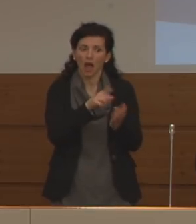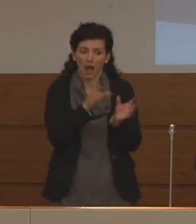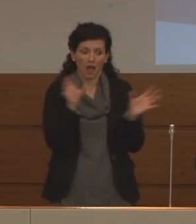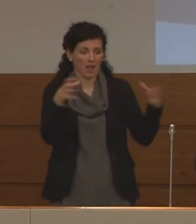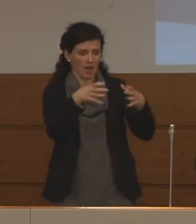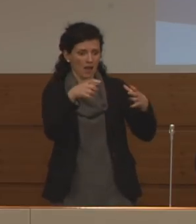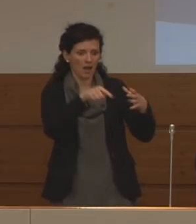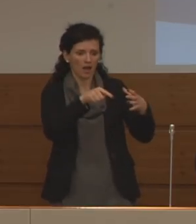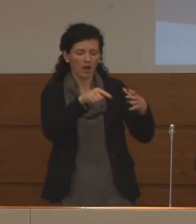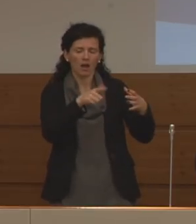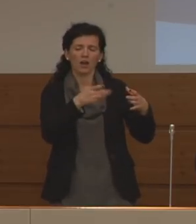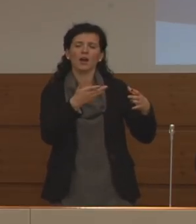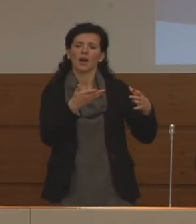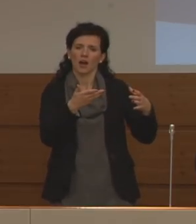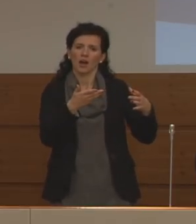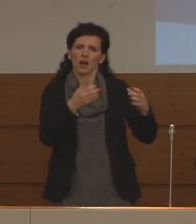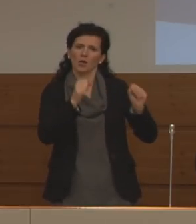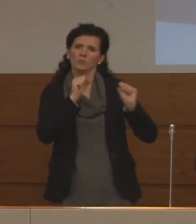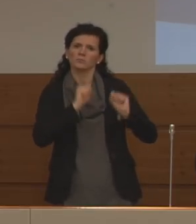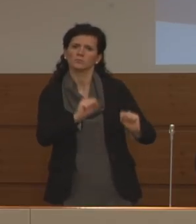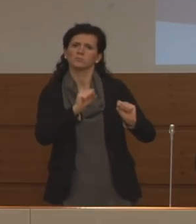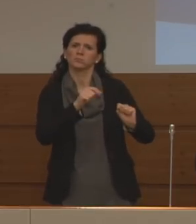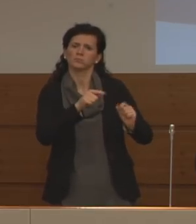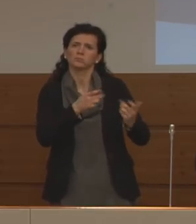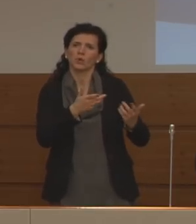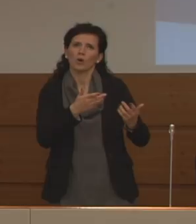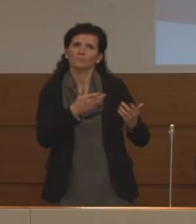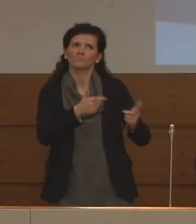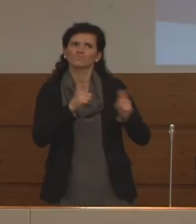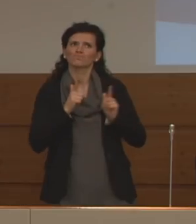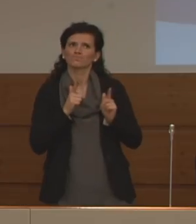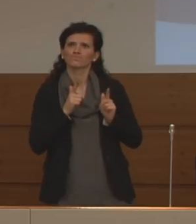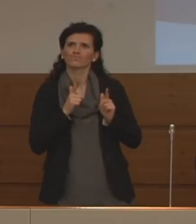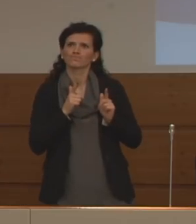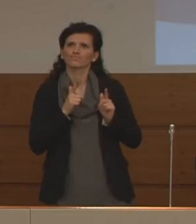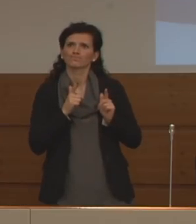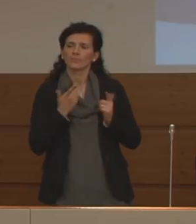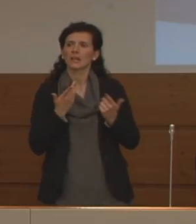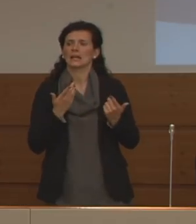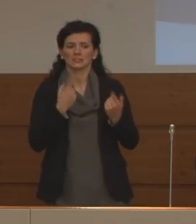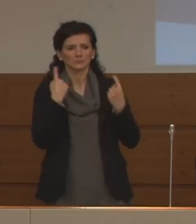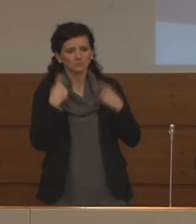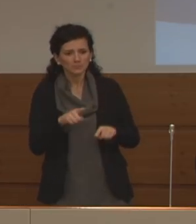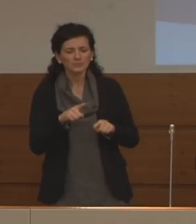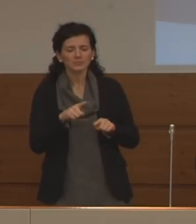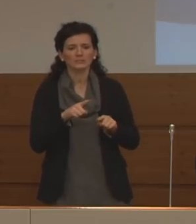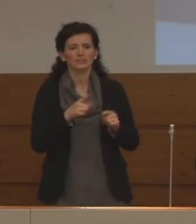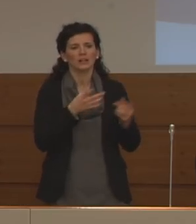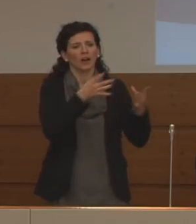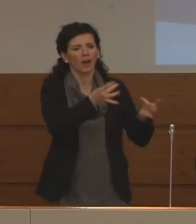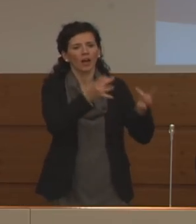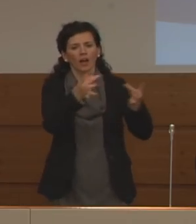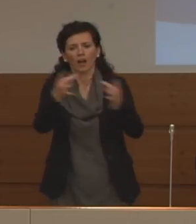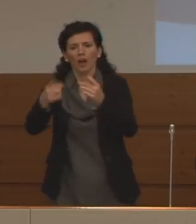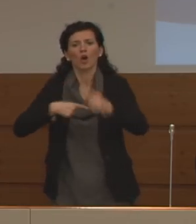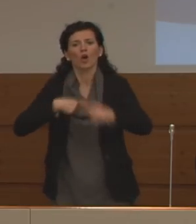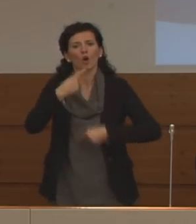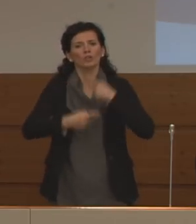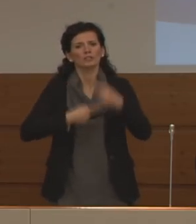meccanismo per cui non si riesce a ridurre nella maniera auspicata e voluta